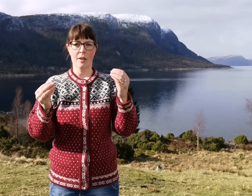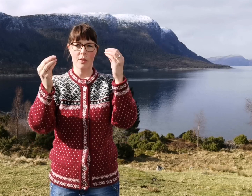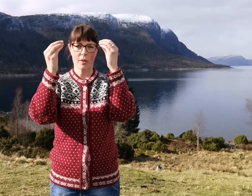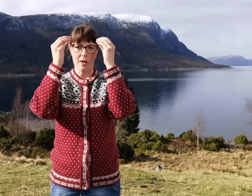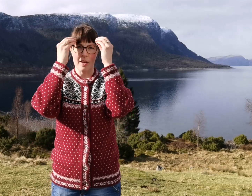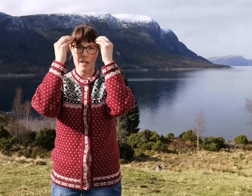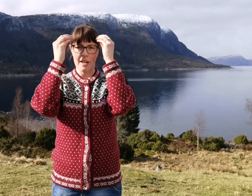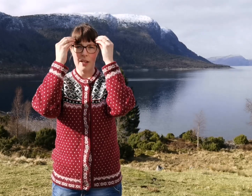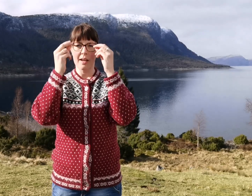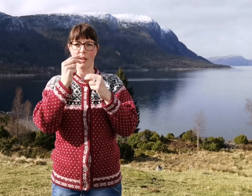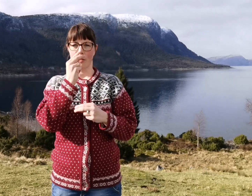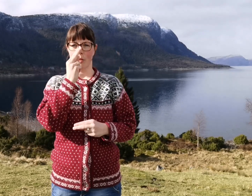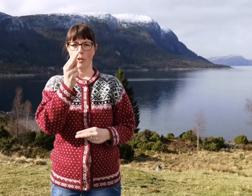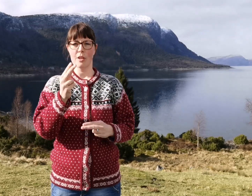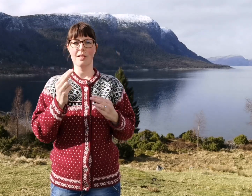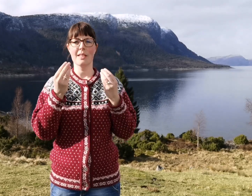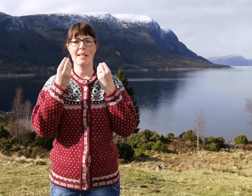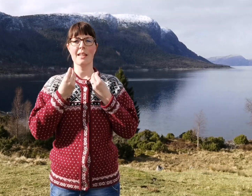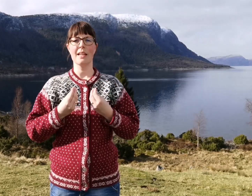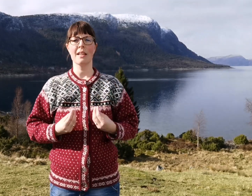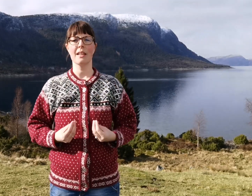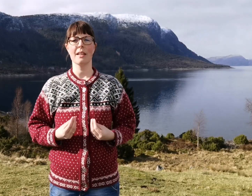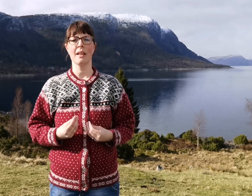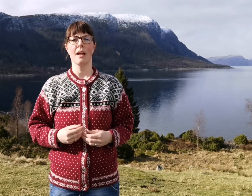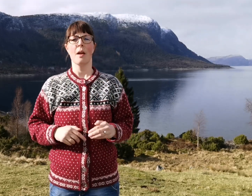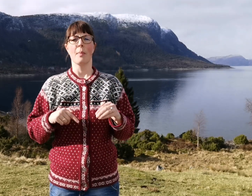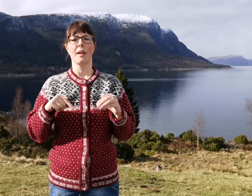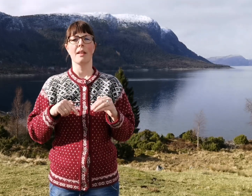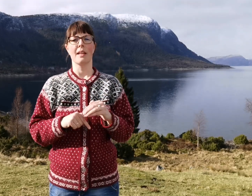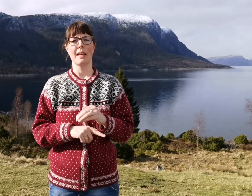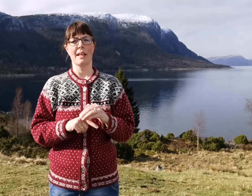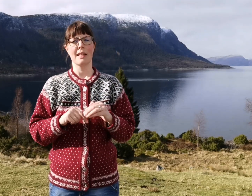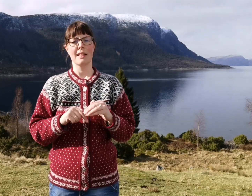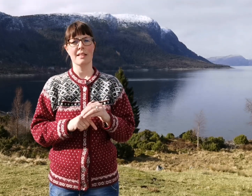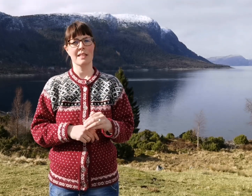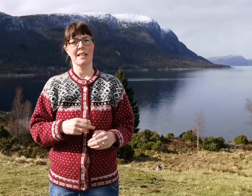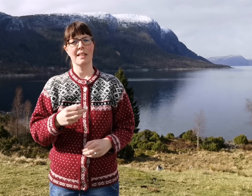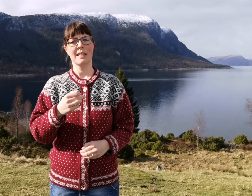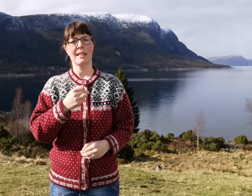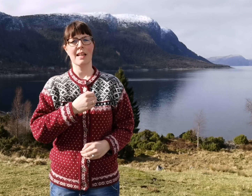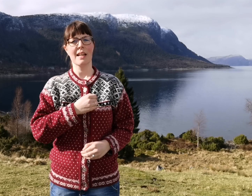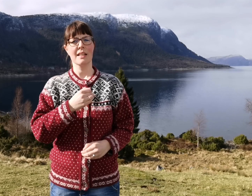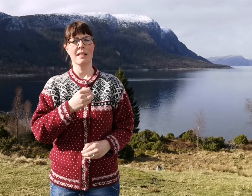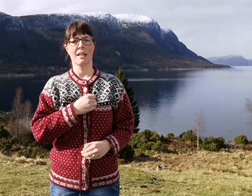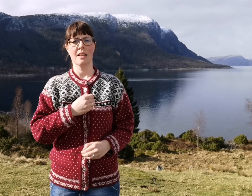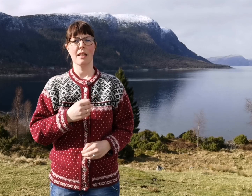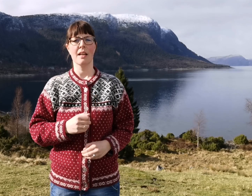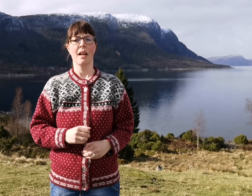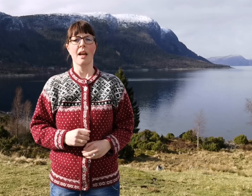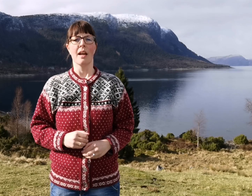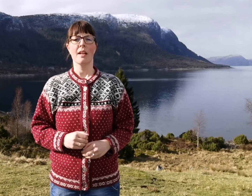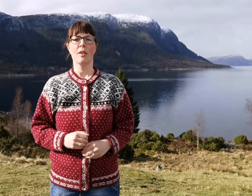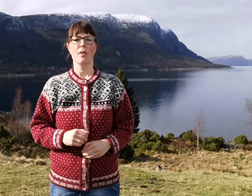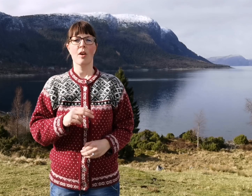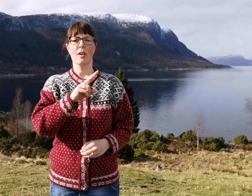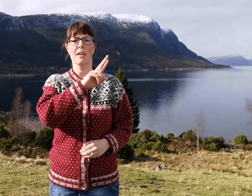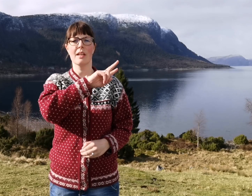du kan lære nye ting. Men innerst i ditt hjerte er du alltid